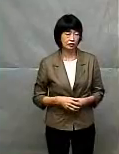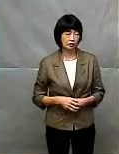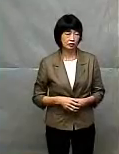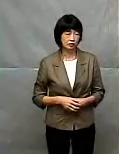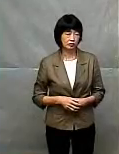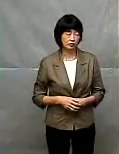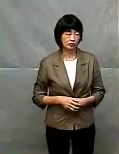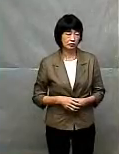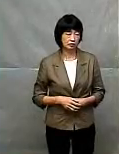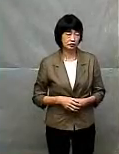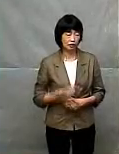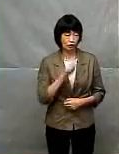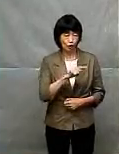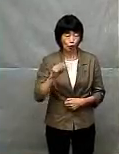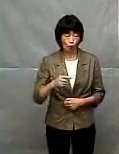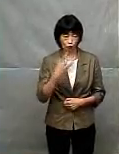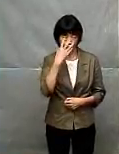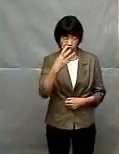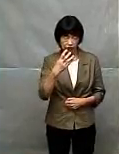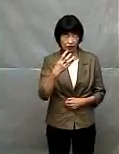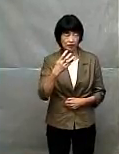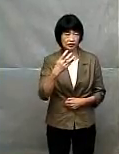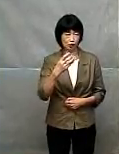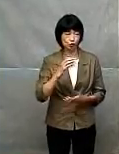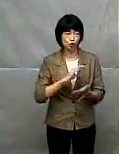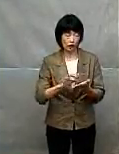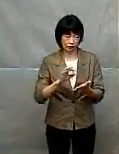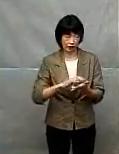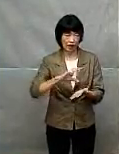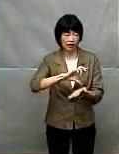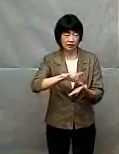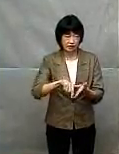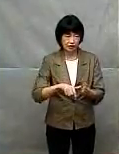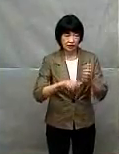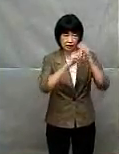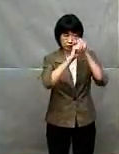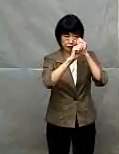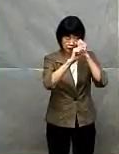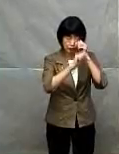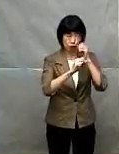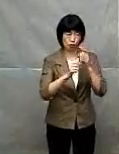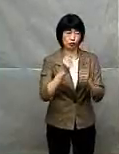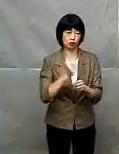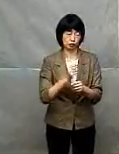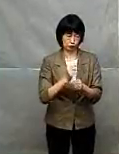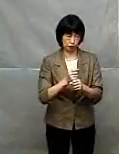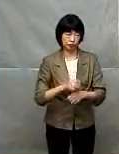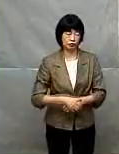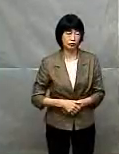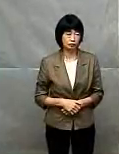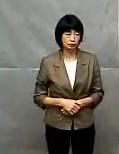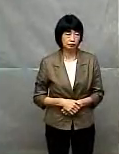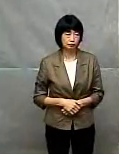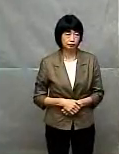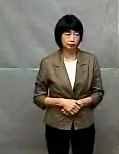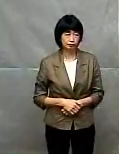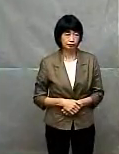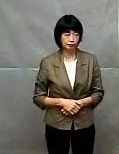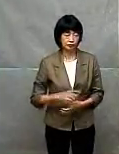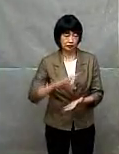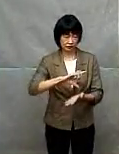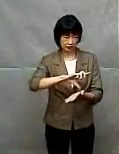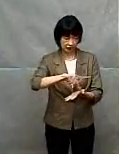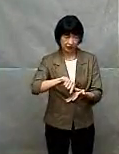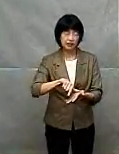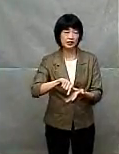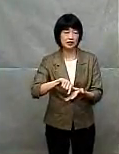羽越奥羽両新幹線を活用した地域ビジョンの策定であります。地域